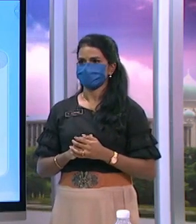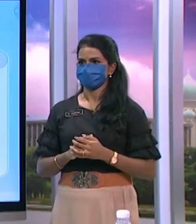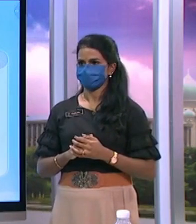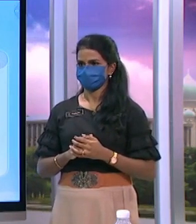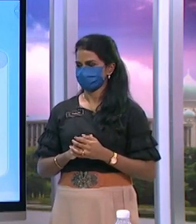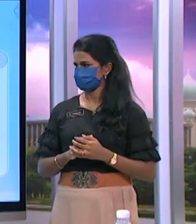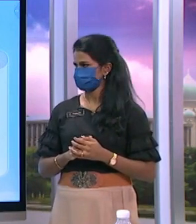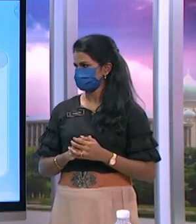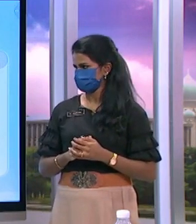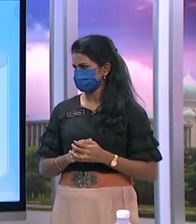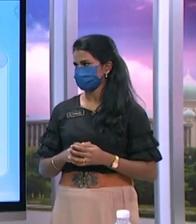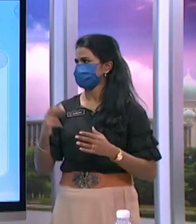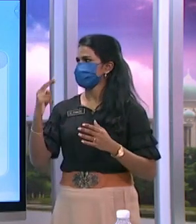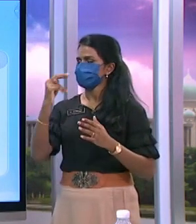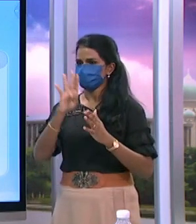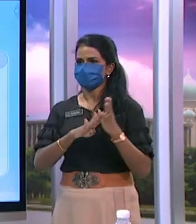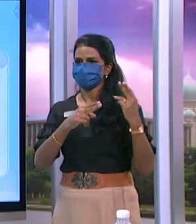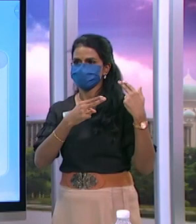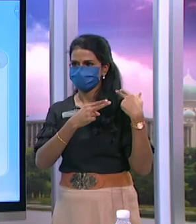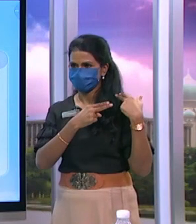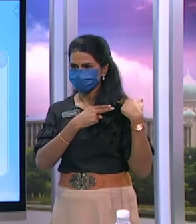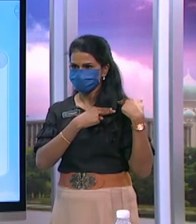Apa tu cikgu maksudnya? Okey. Bertanggungjawab.